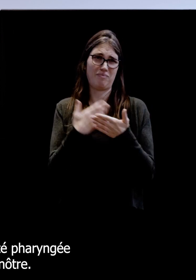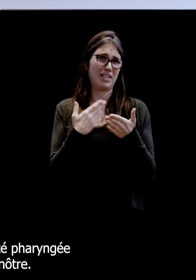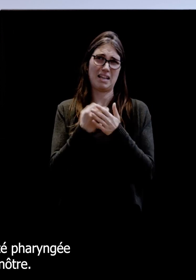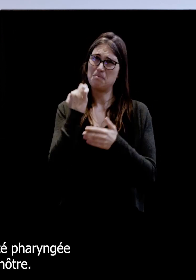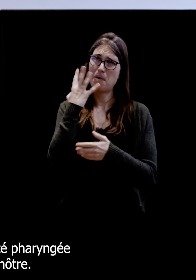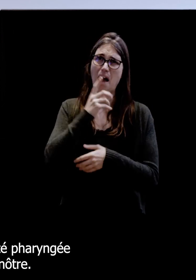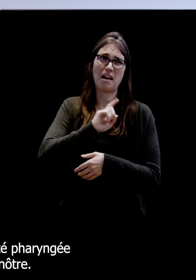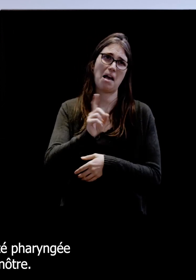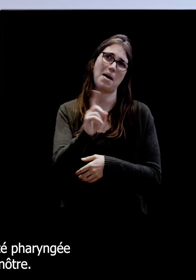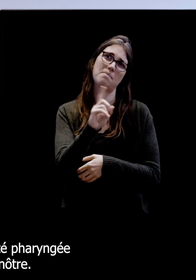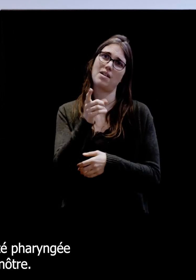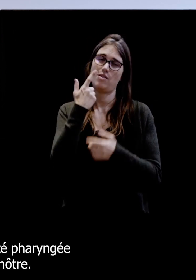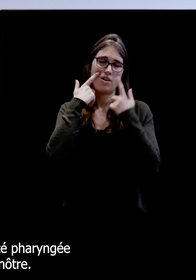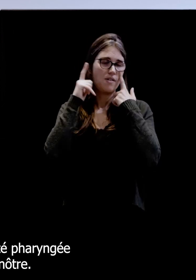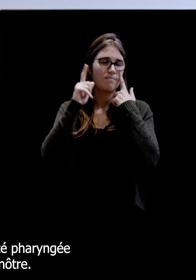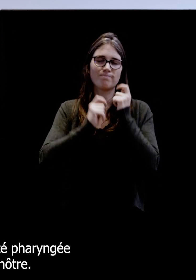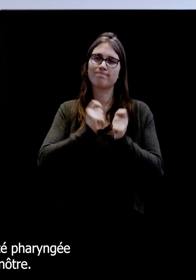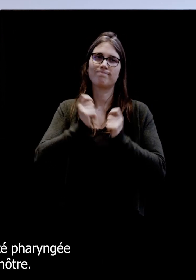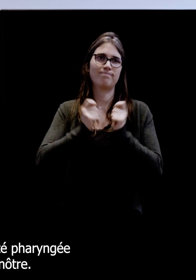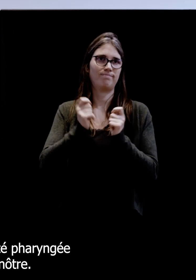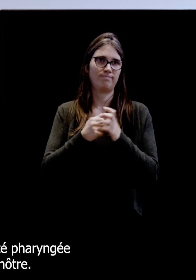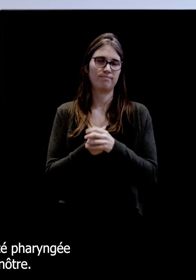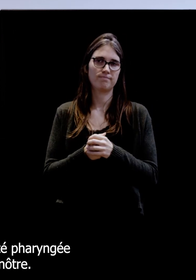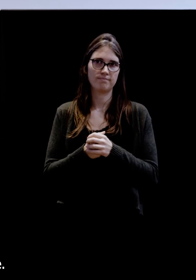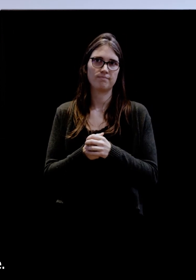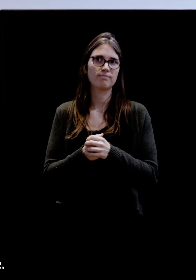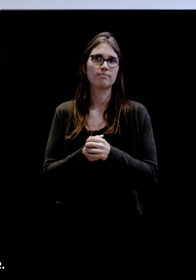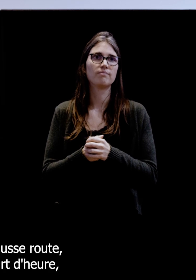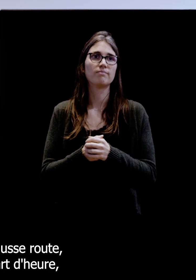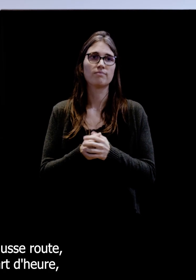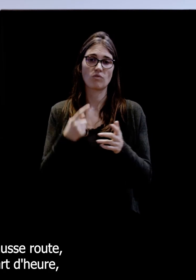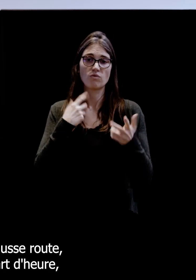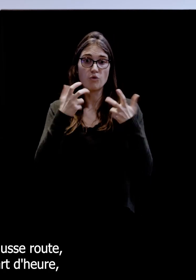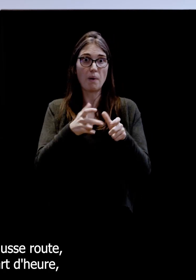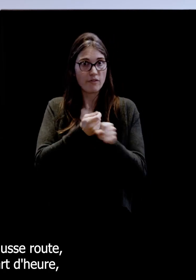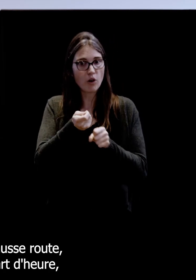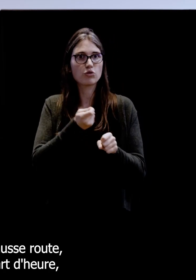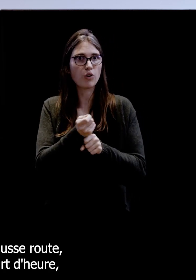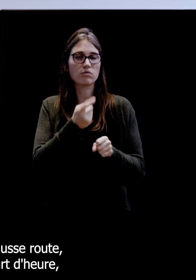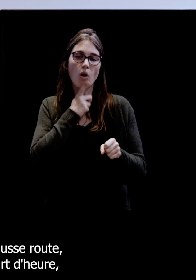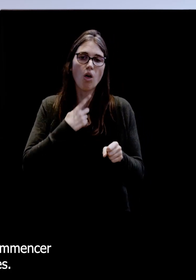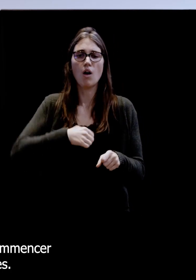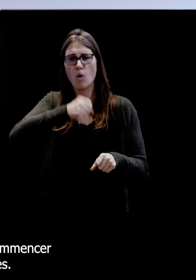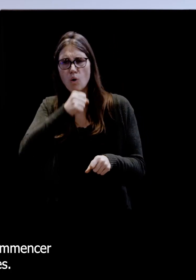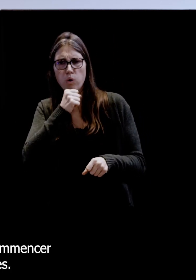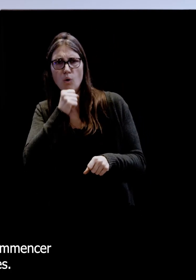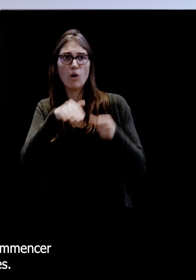s'ils ont une sensibilité pharyngée qui est inférieure à la nôtre. On n'a pas envie, nous, quand on fait une fausse route, on tousse pendant un quart d'heure, on n'a pas envie de recommencer dans